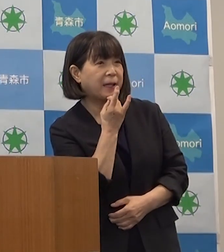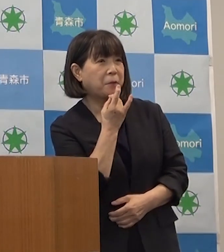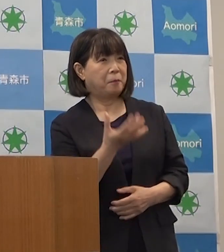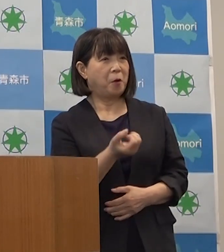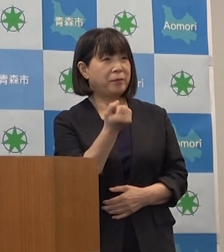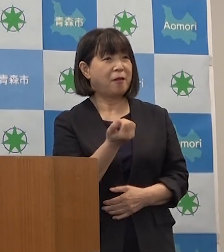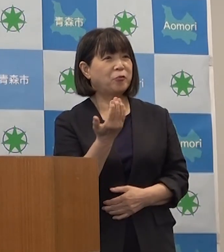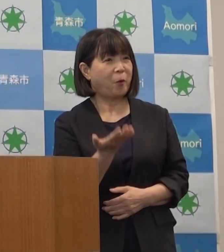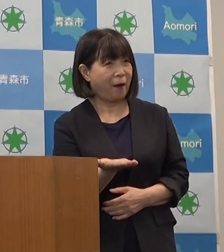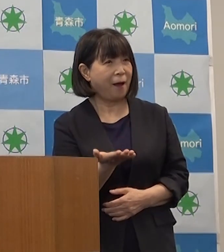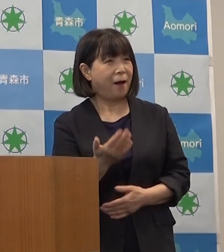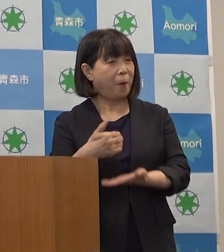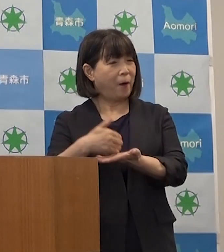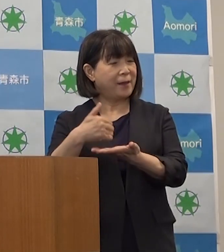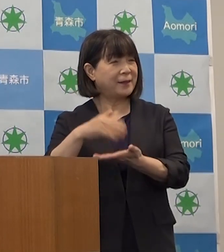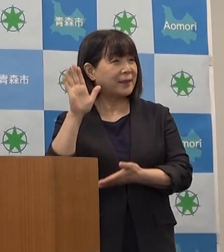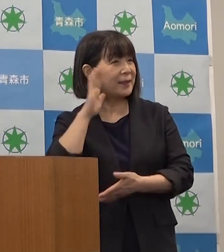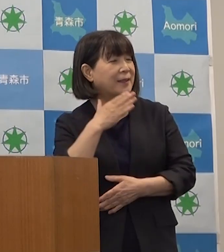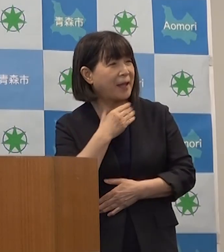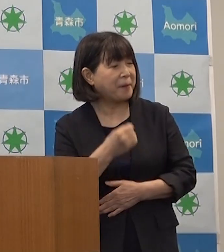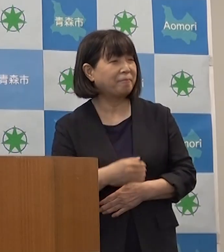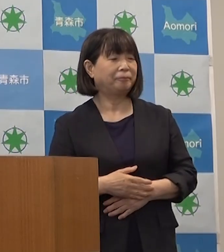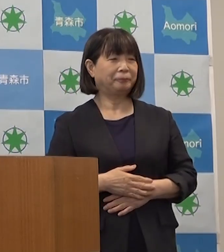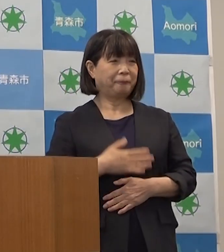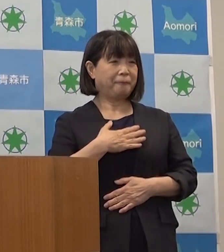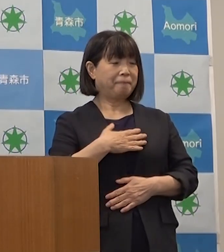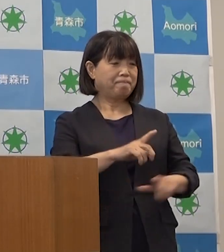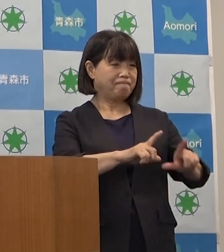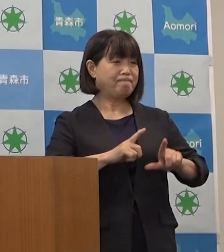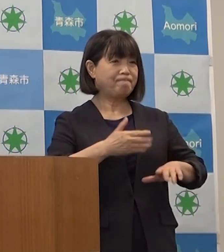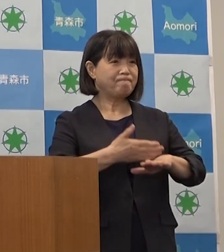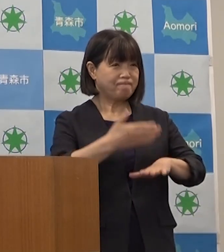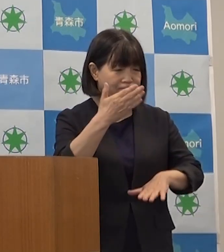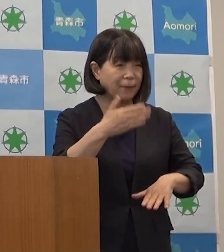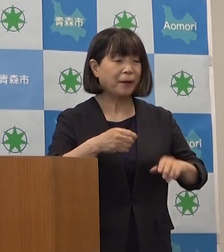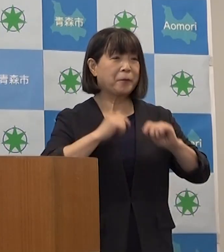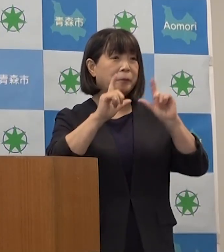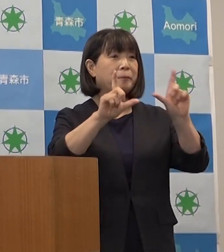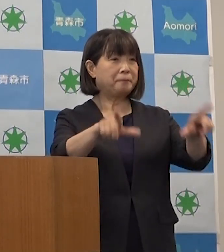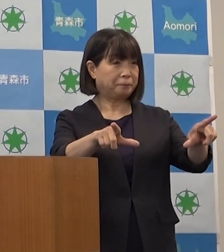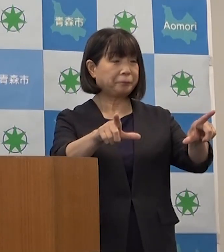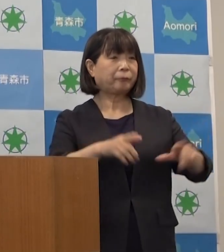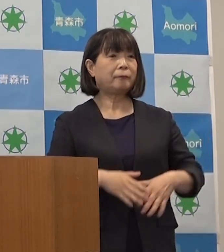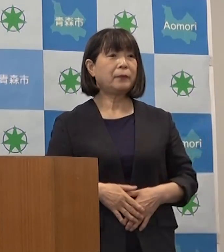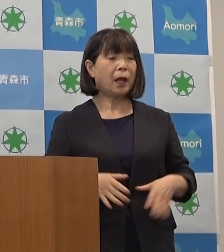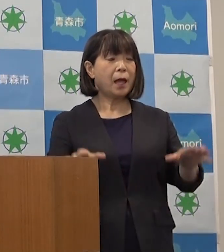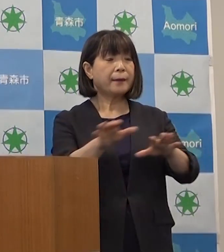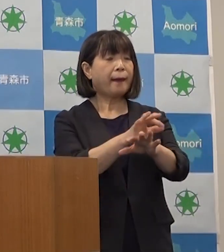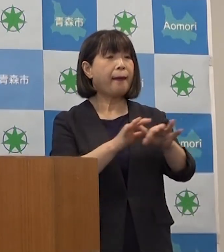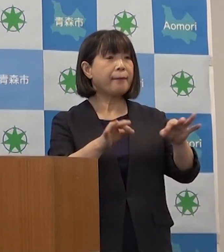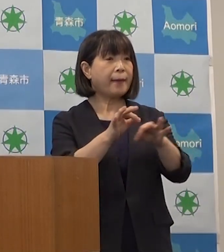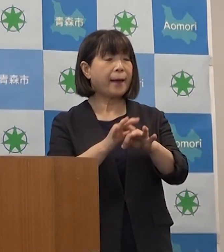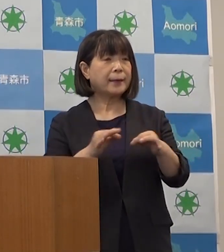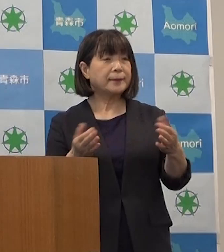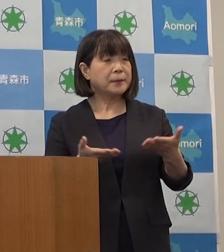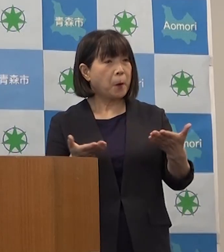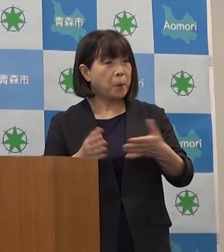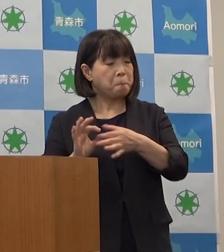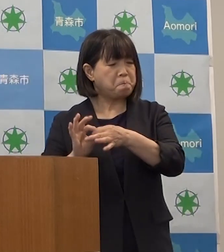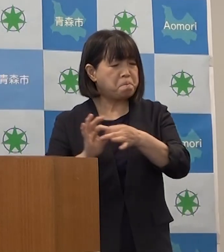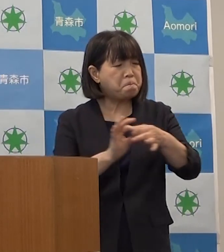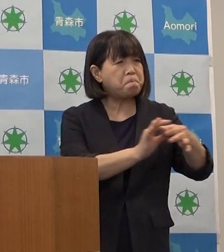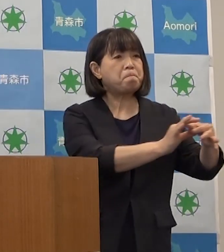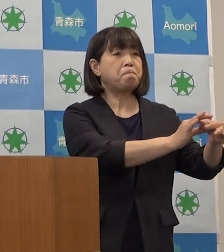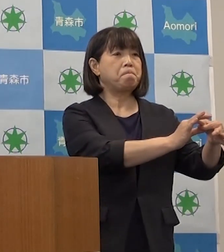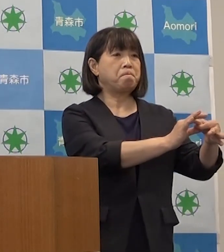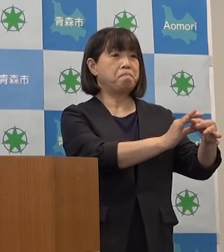かお聞かせ願えないでしょうか。 はい、ありがとうございます。経済畑を長くやっている赤坂